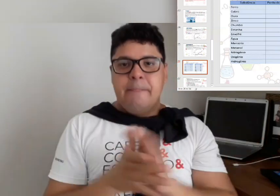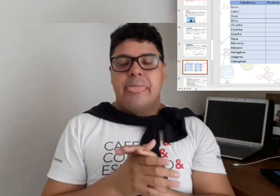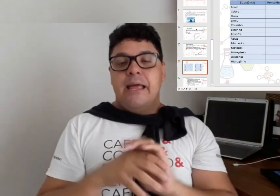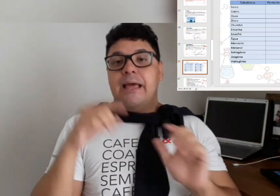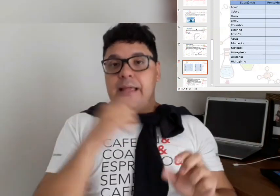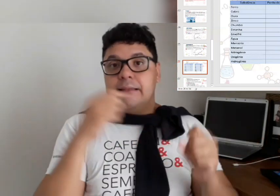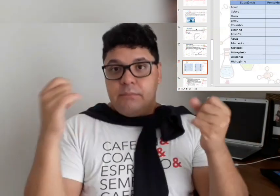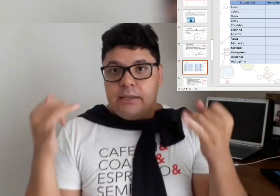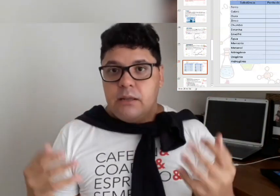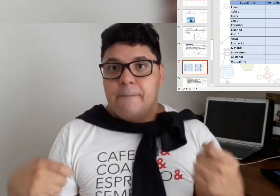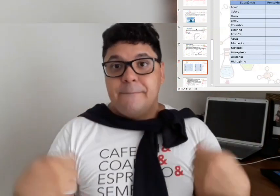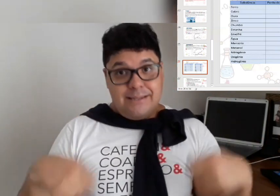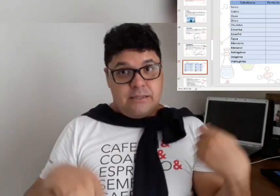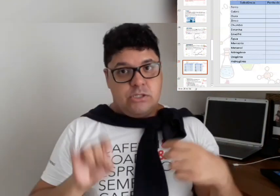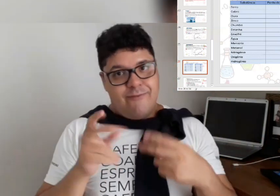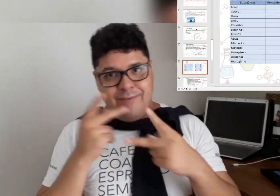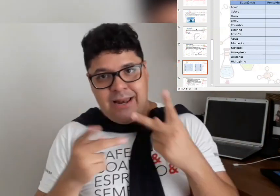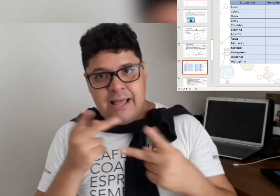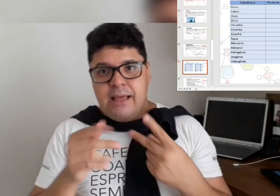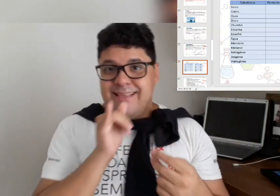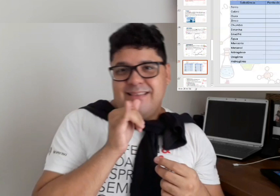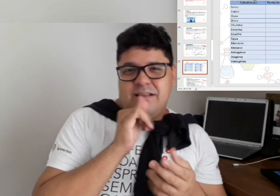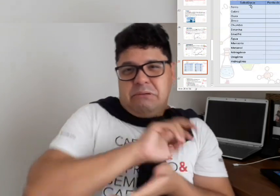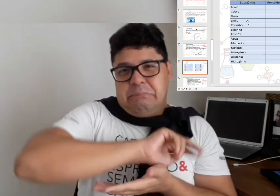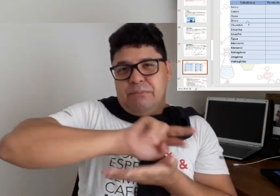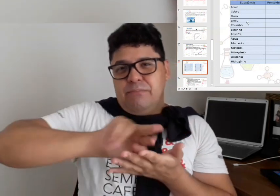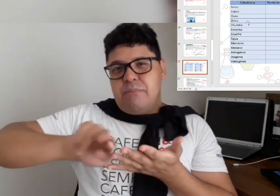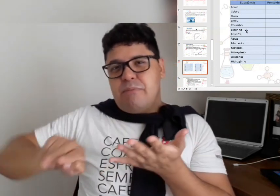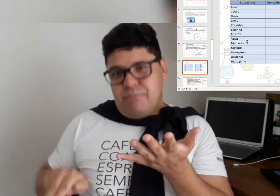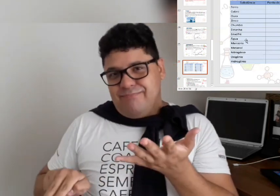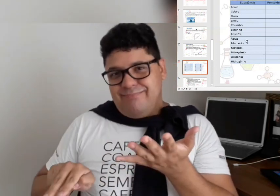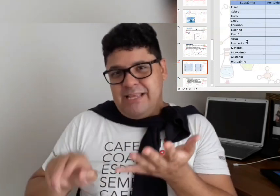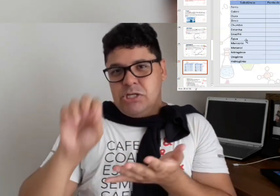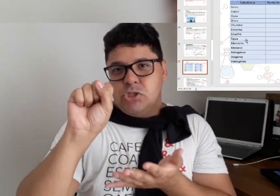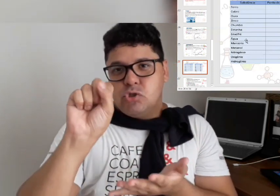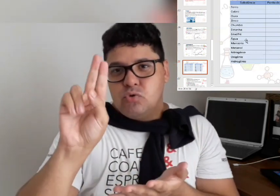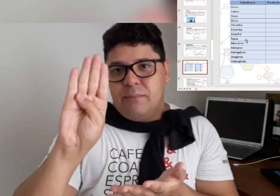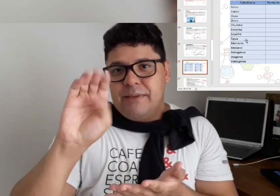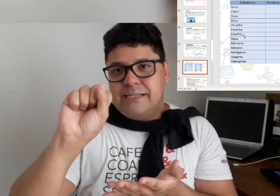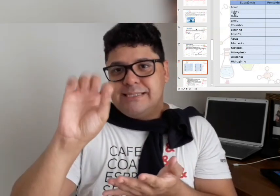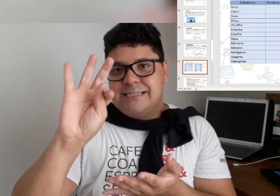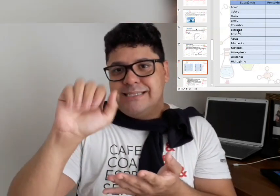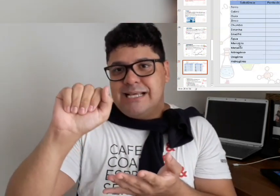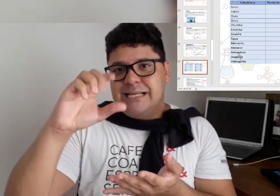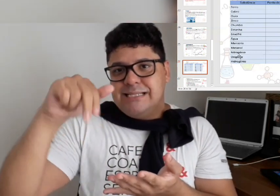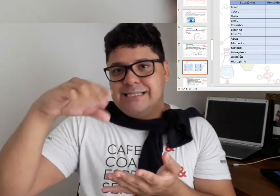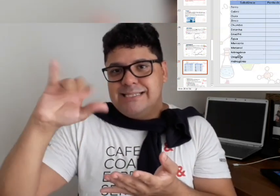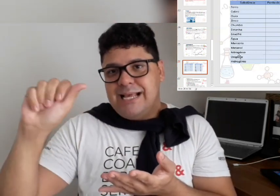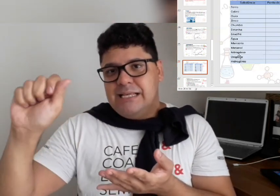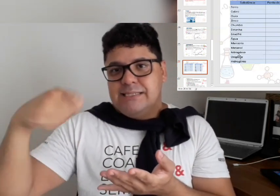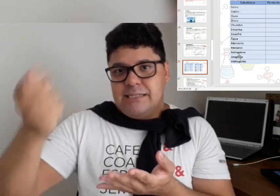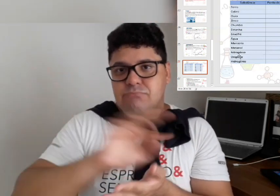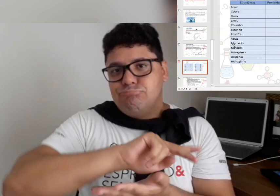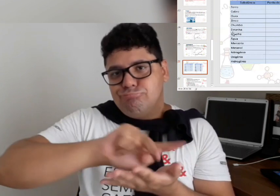com esses exemplos que a gente está aqui, porque todos eles são substâncias. Não tem nenhuma mistura